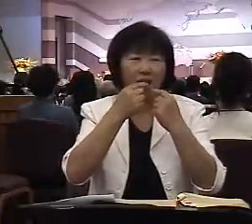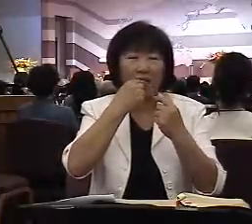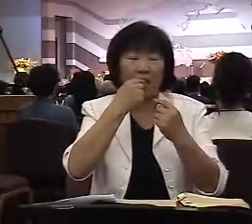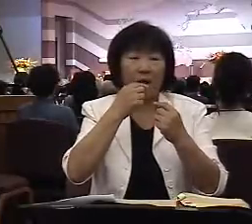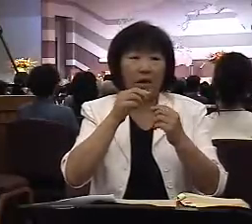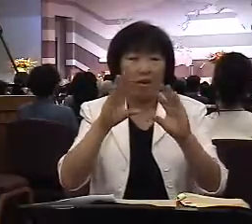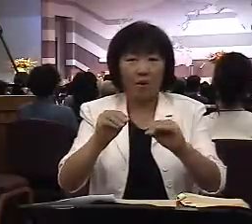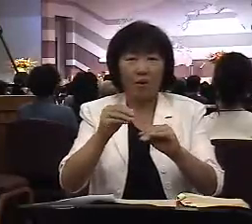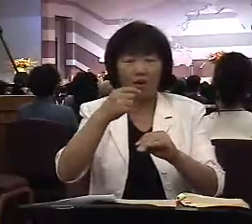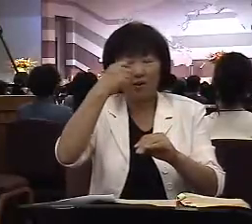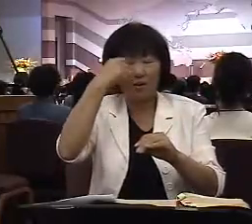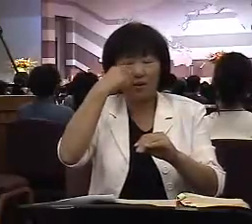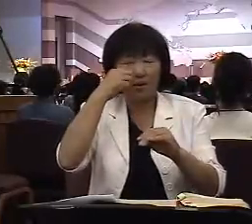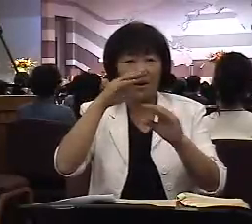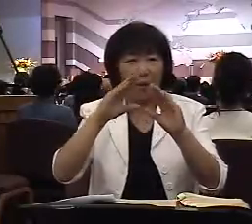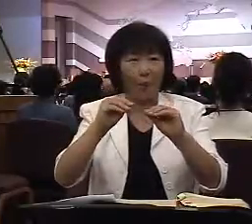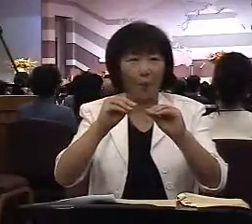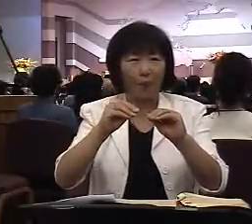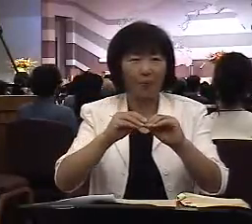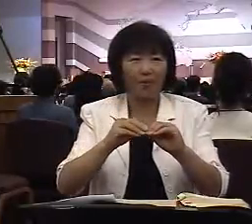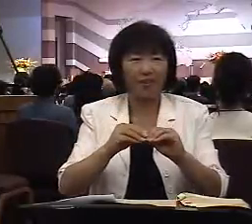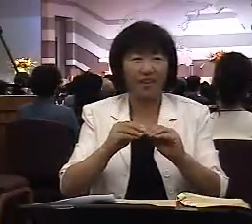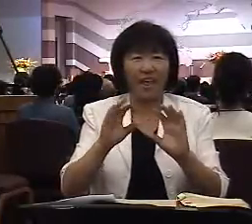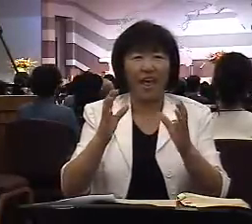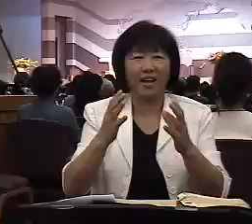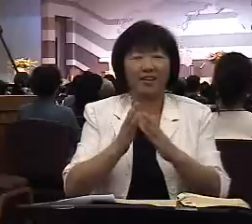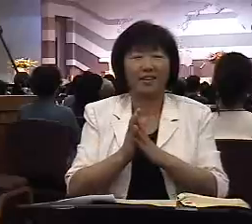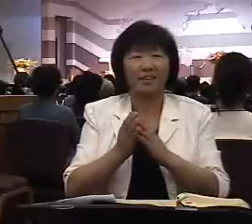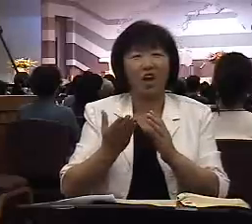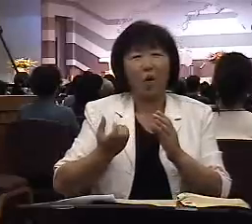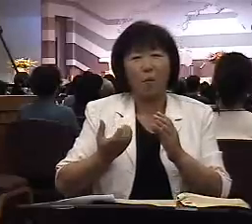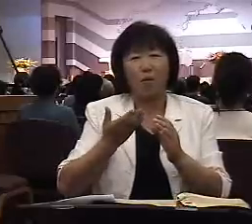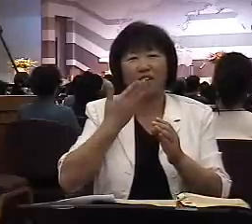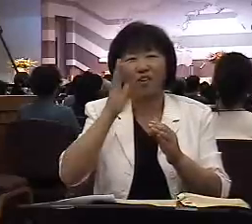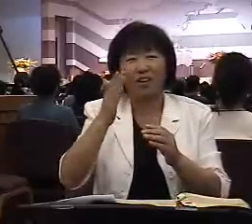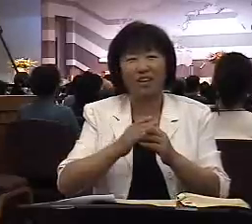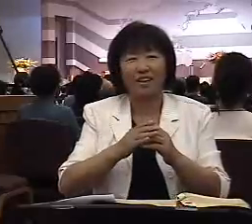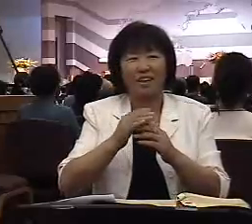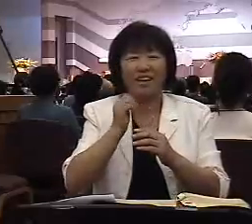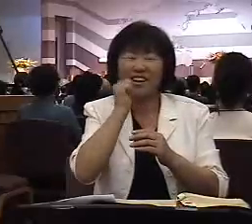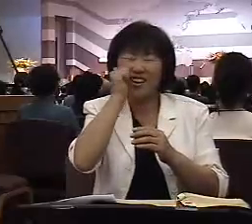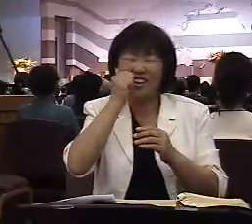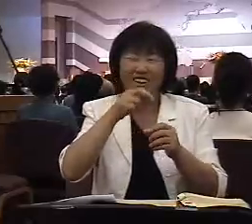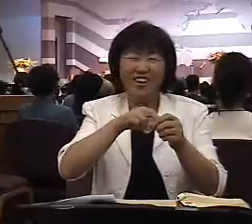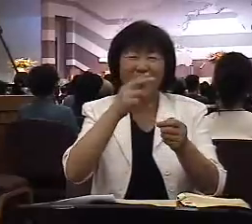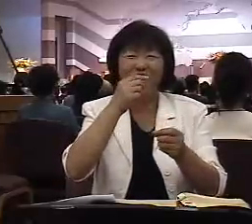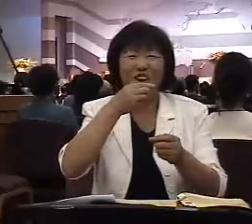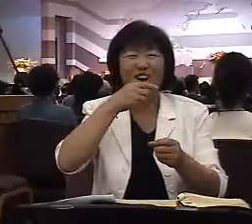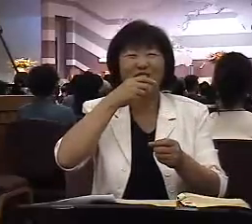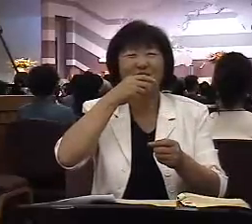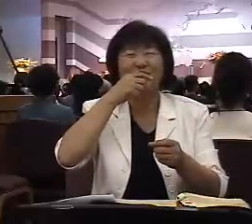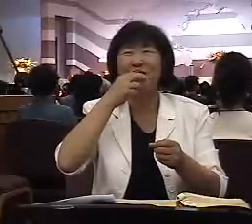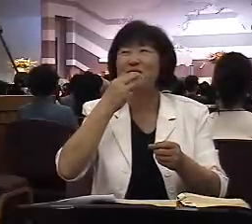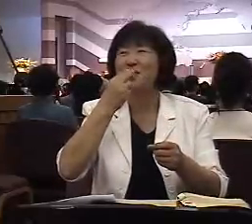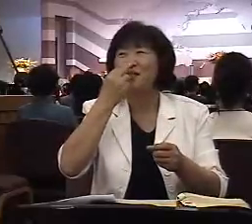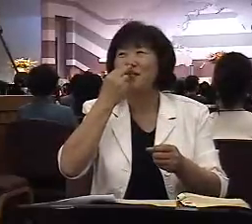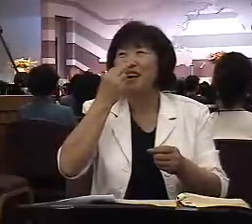여러분 애기는 젖을 먹어야 되는 것이지 콜라를 먹어서는 안 되잖아요.